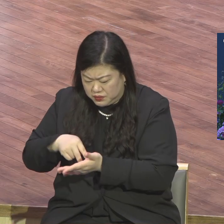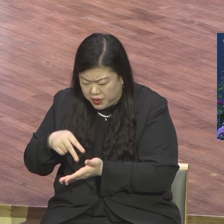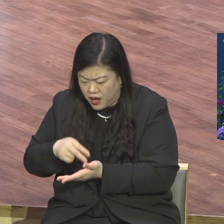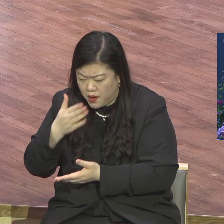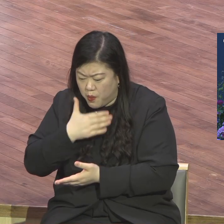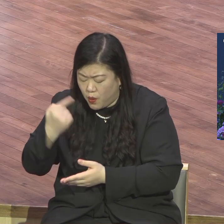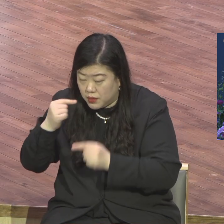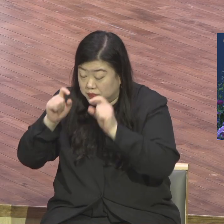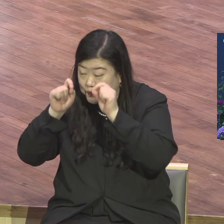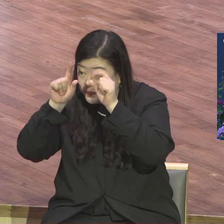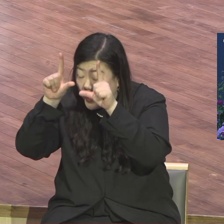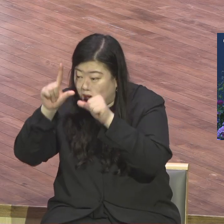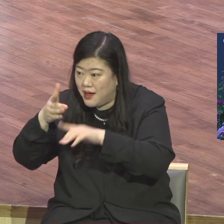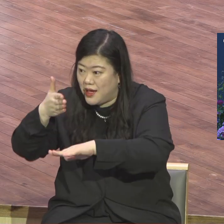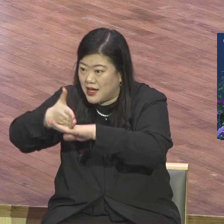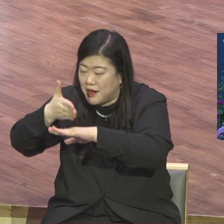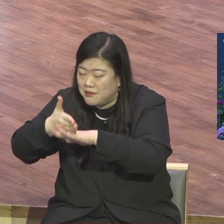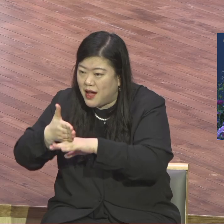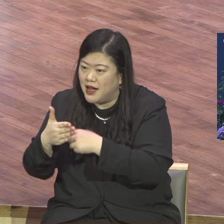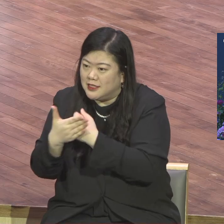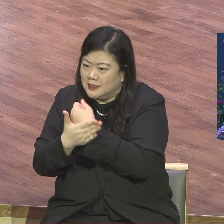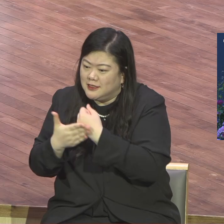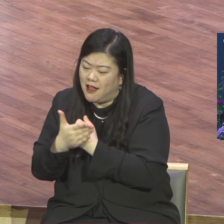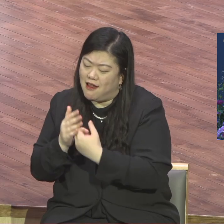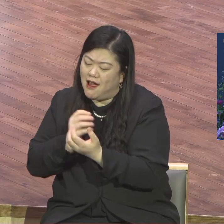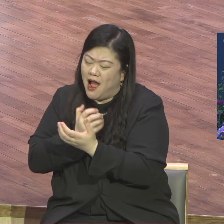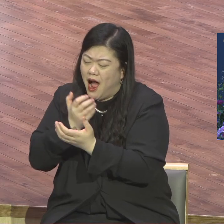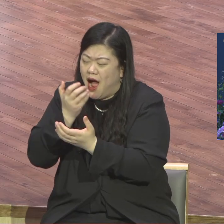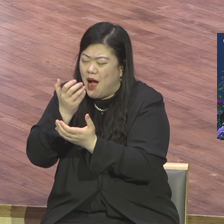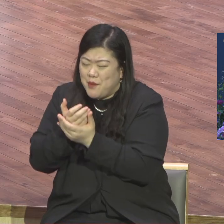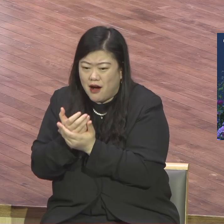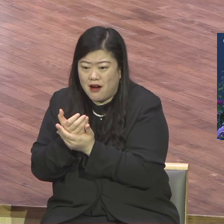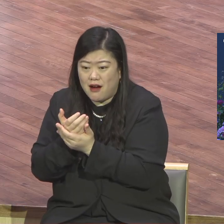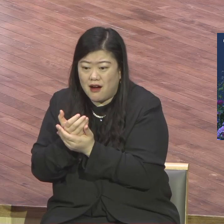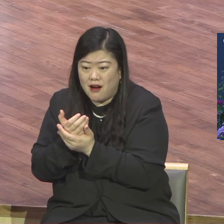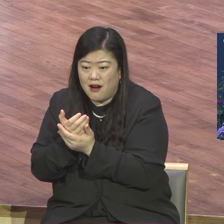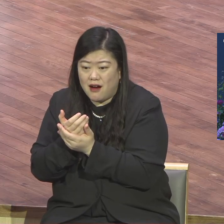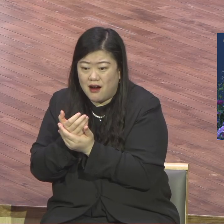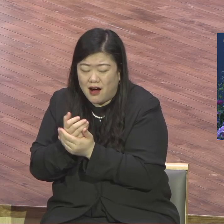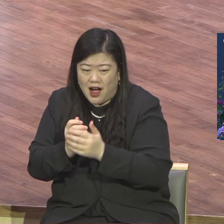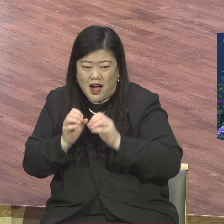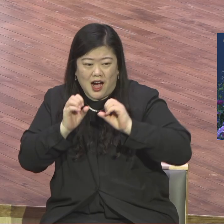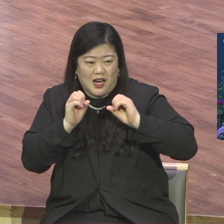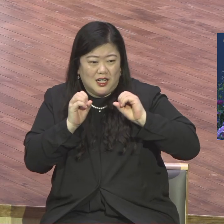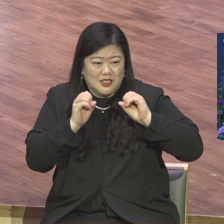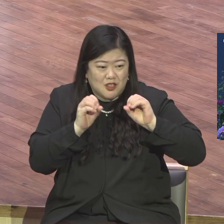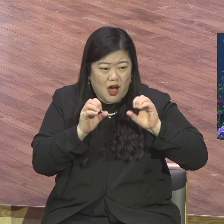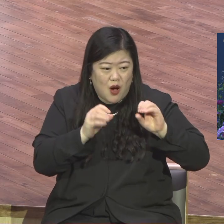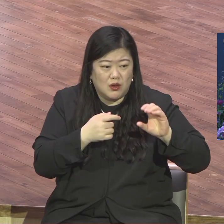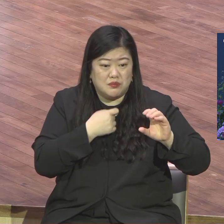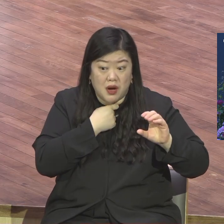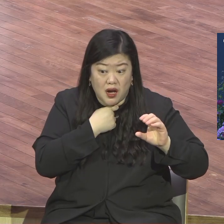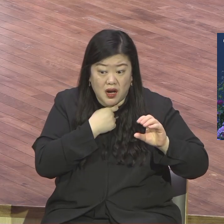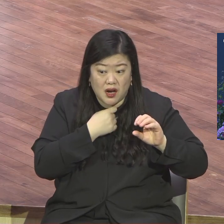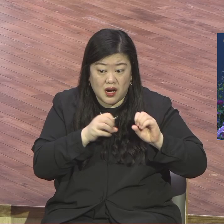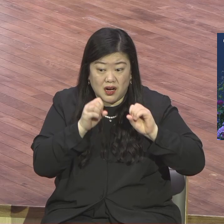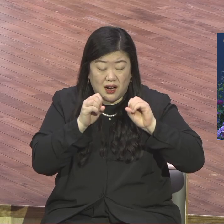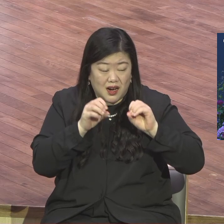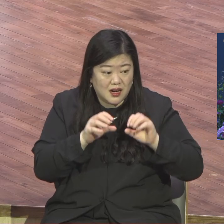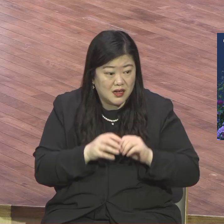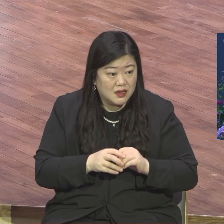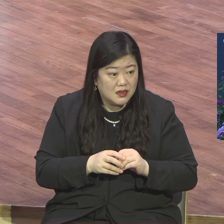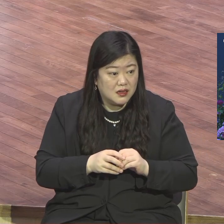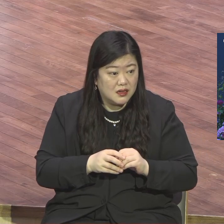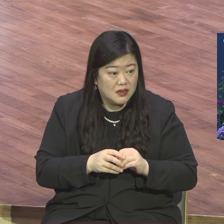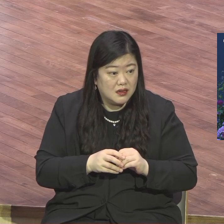너무 감사하고 너무 감격이 돼가지고 주변 사람들에게 복음을 전하니까 다 예수를 영접하고